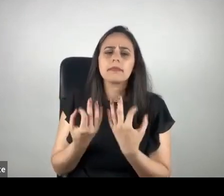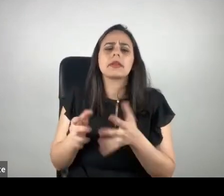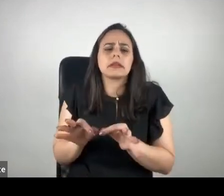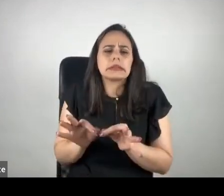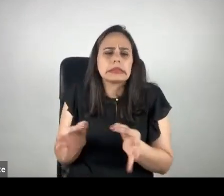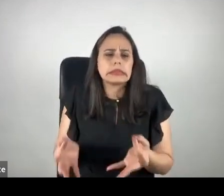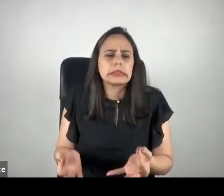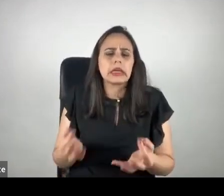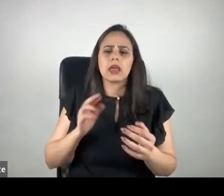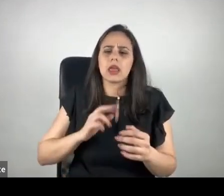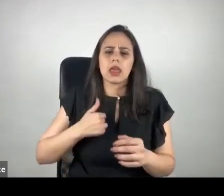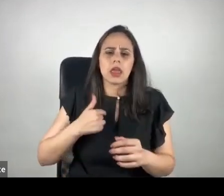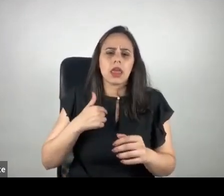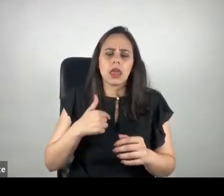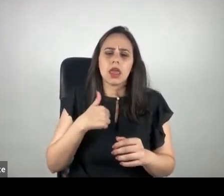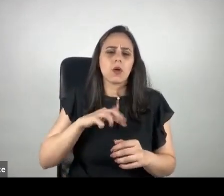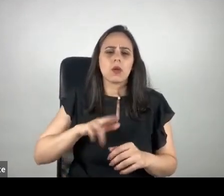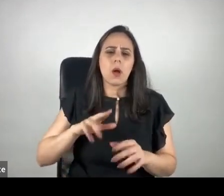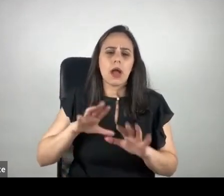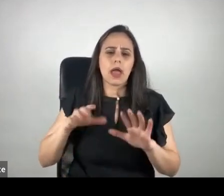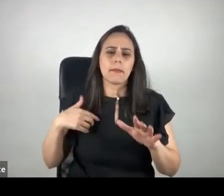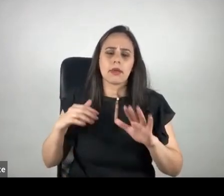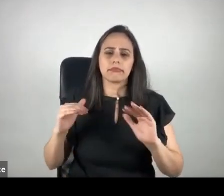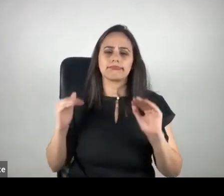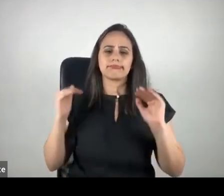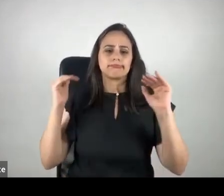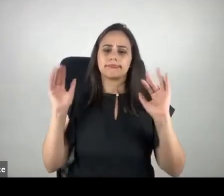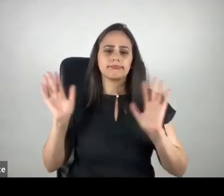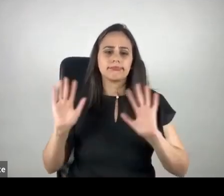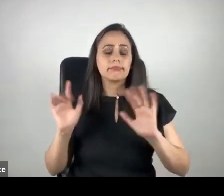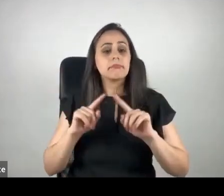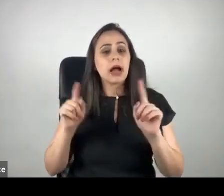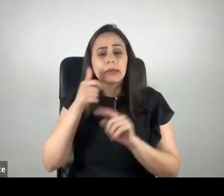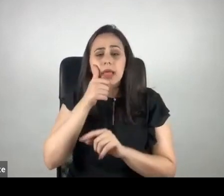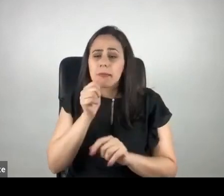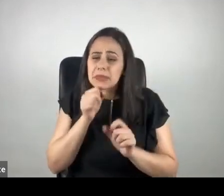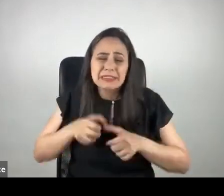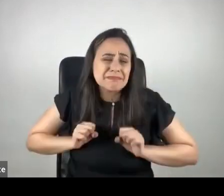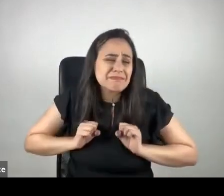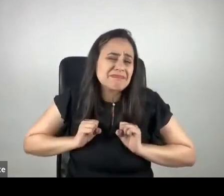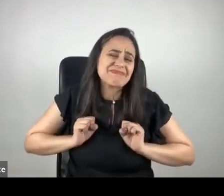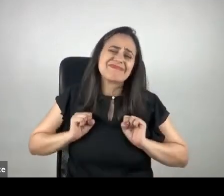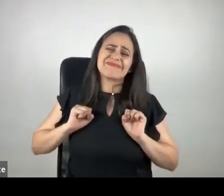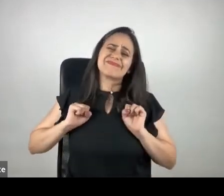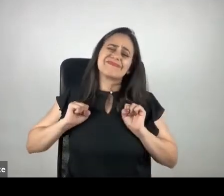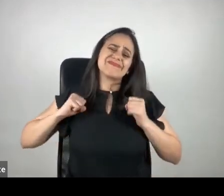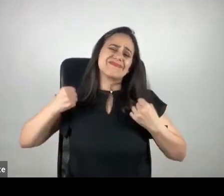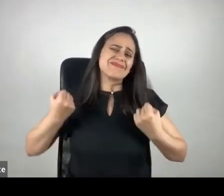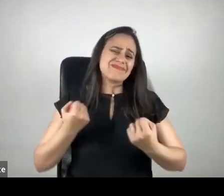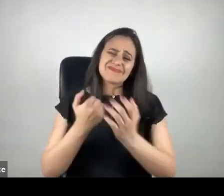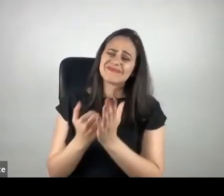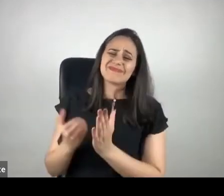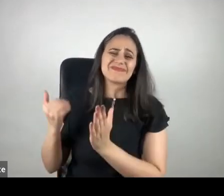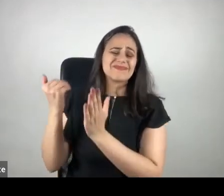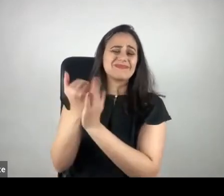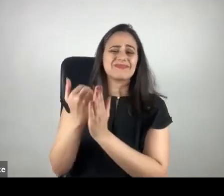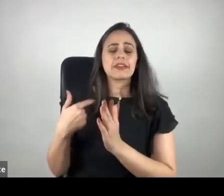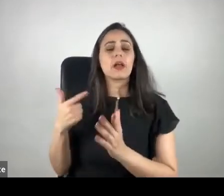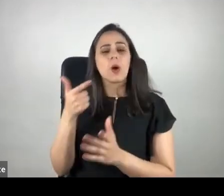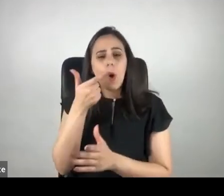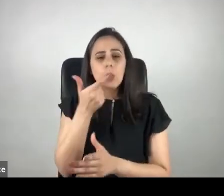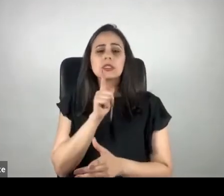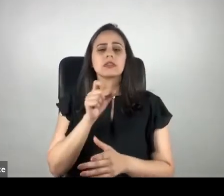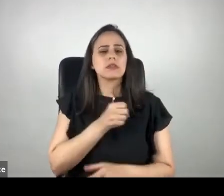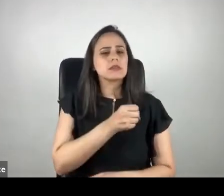classe exorbitante, mas ela tentou de tudo, ela teve acesso à